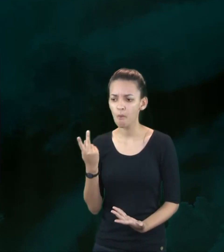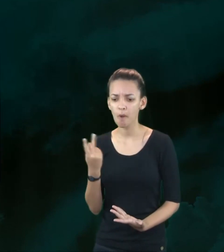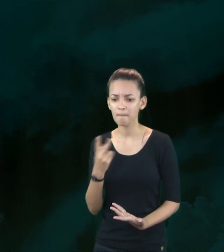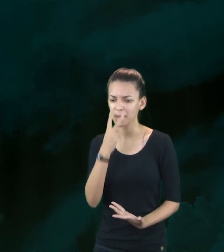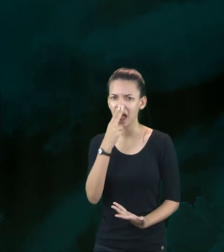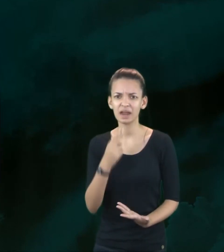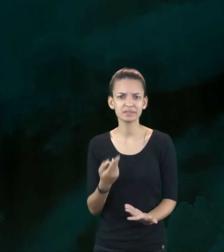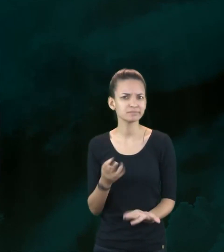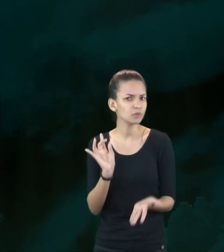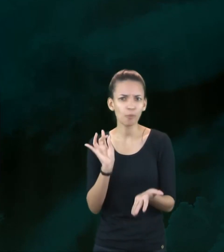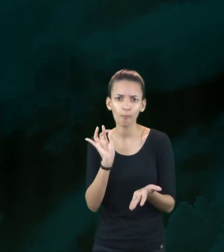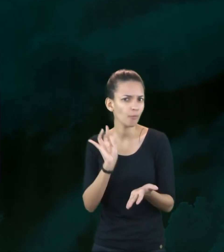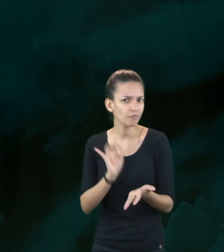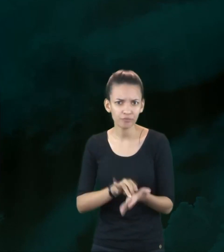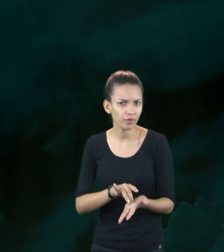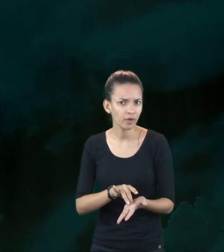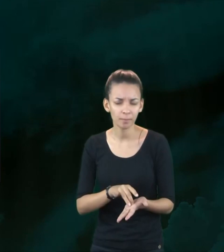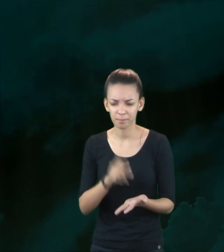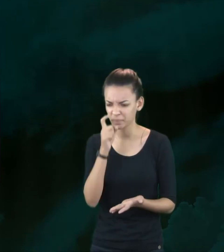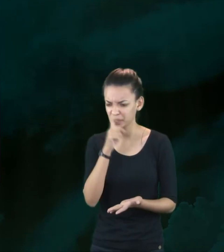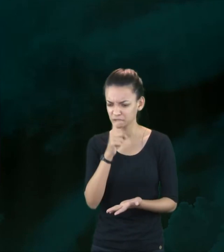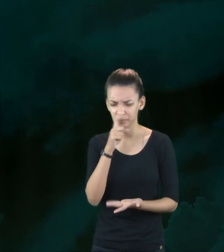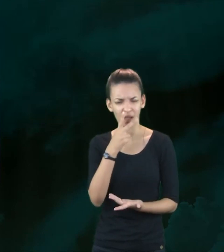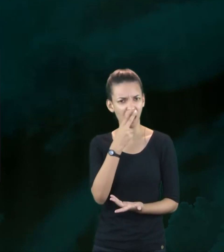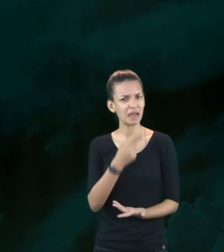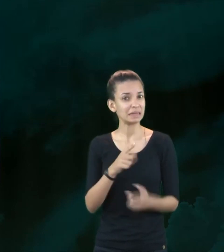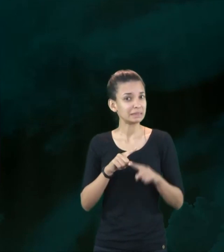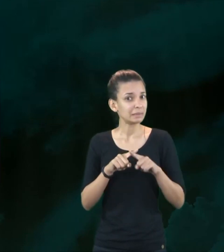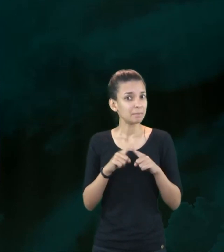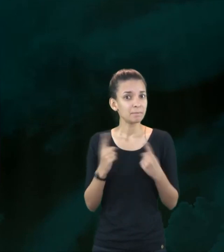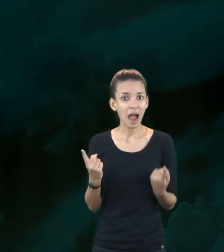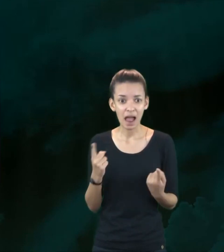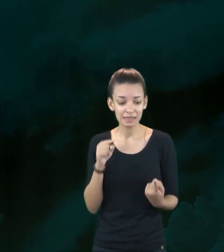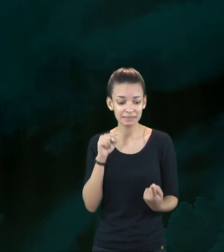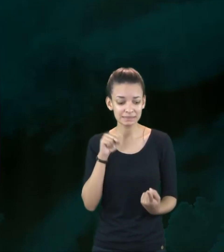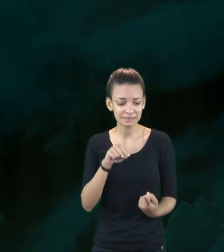para isso. Eu vou dizer para vocês, aqui quase